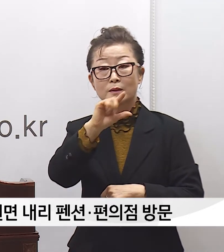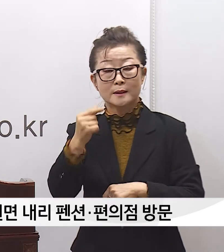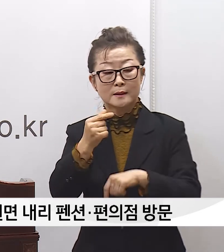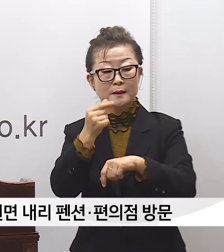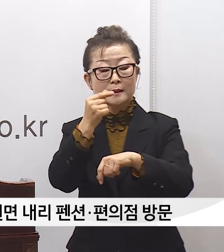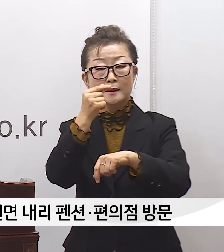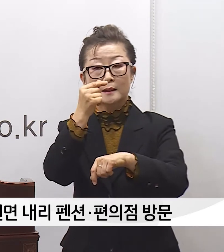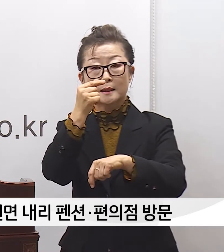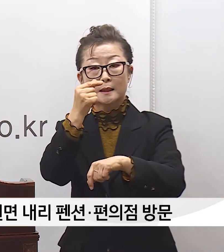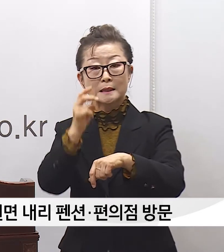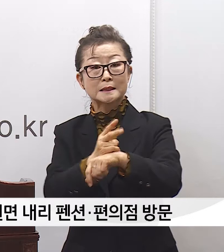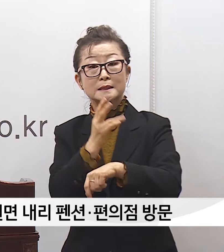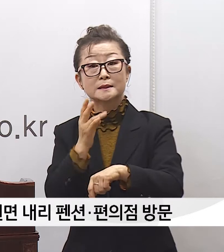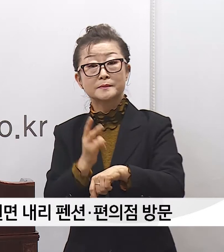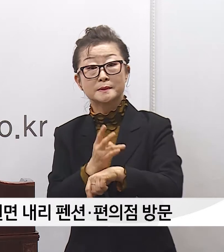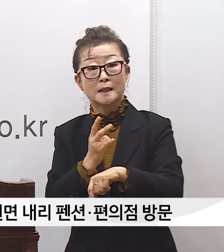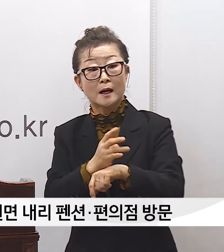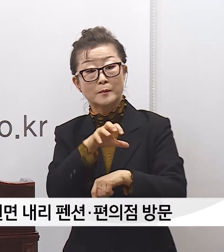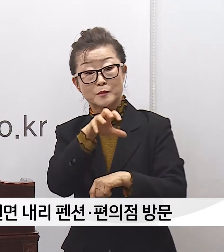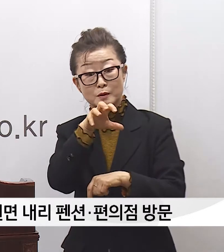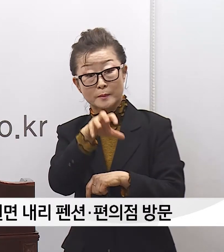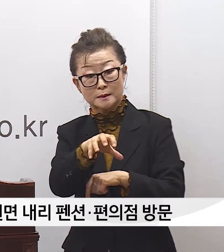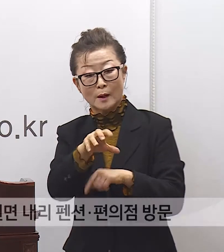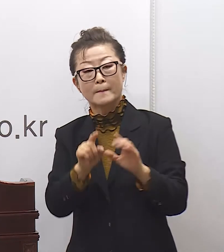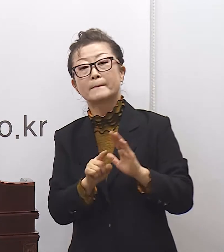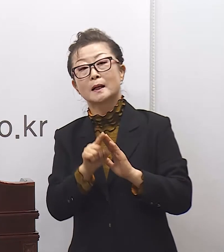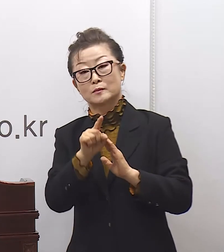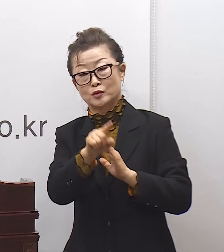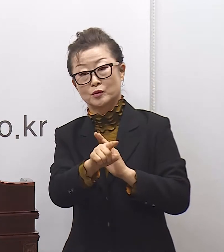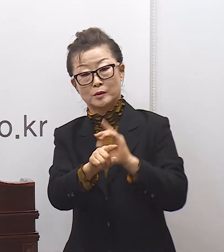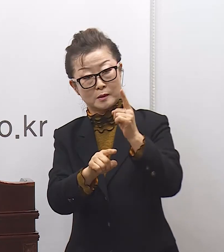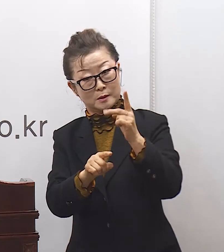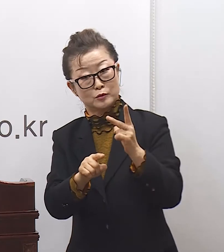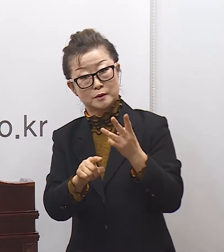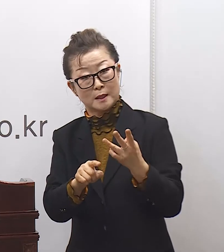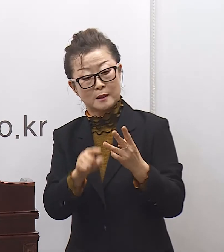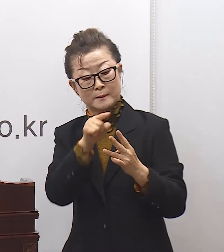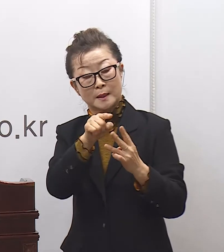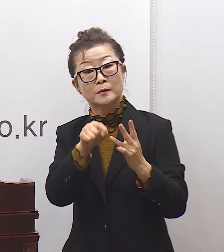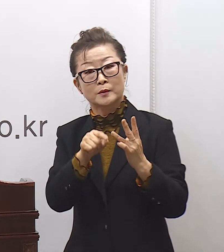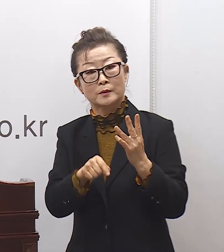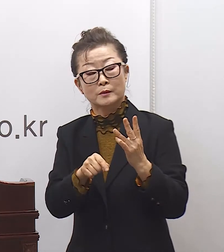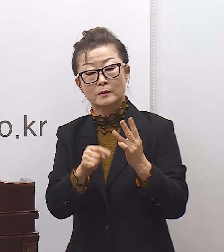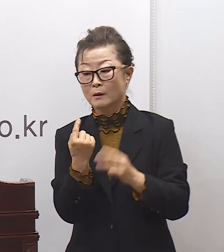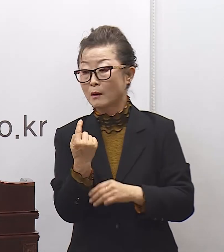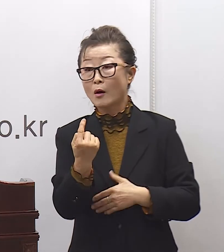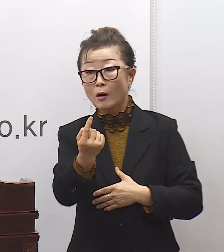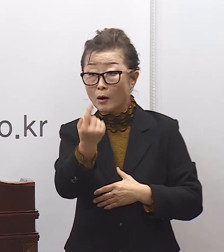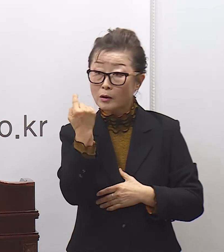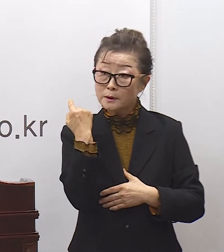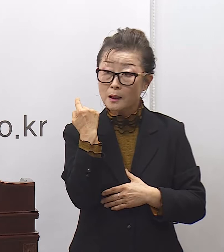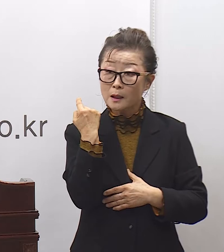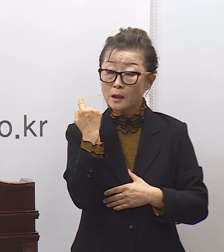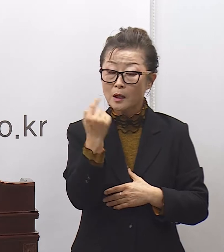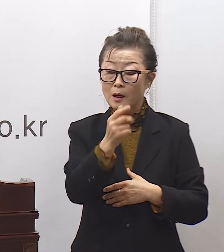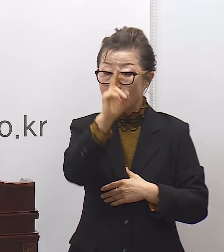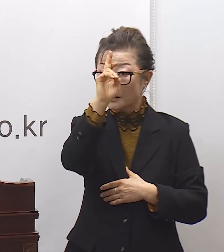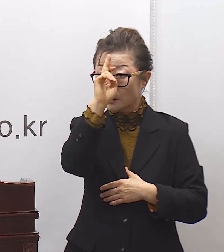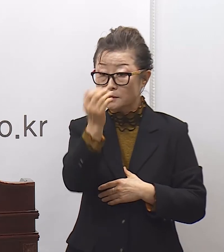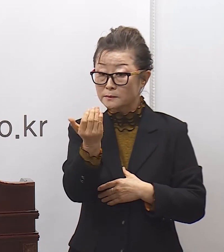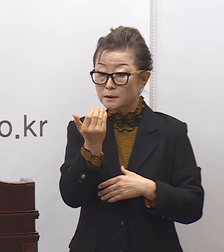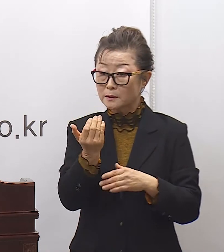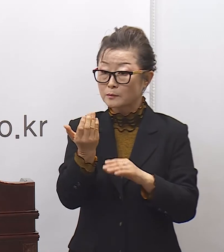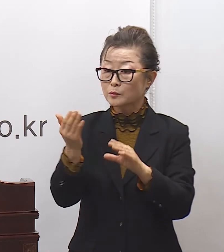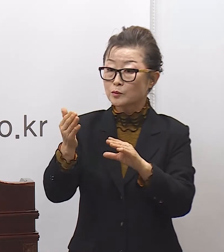태안 뉴 만대 항점을 방문했으며 어제 즉 18일에는